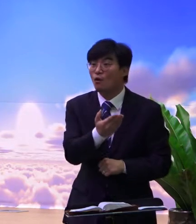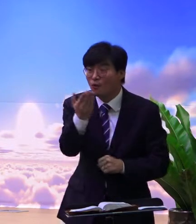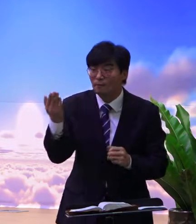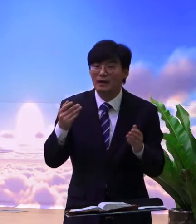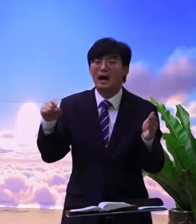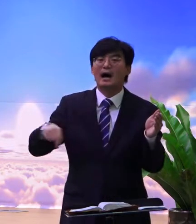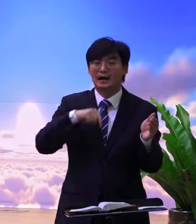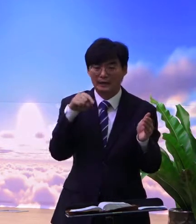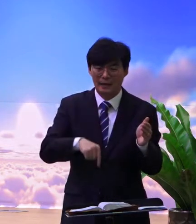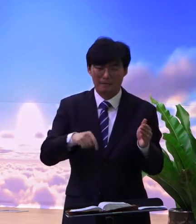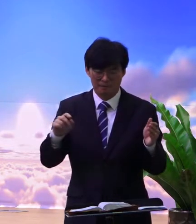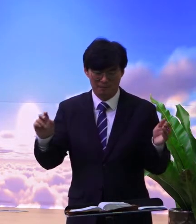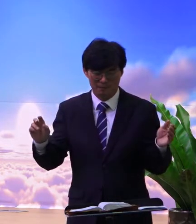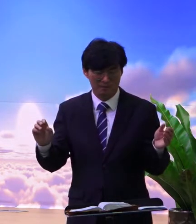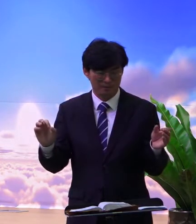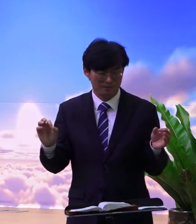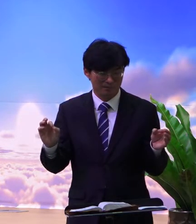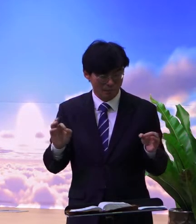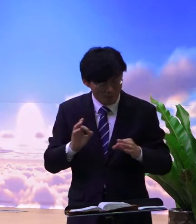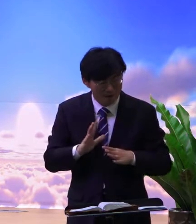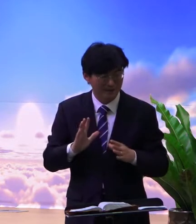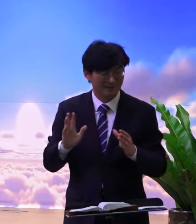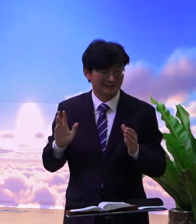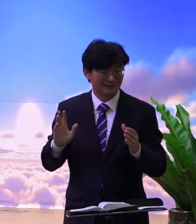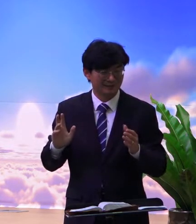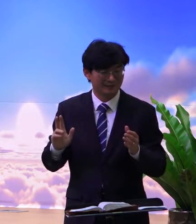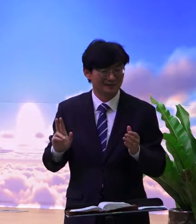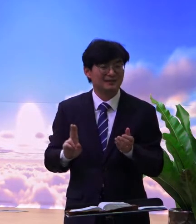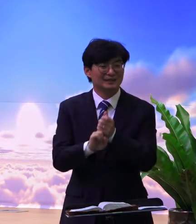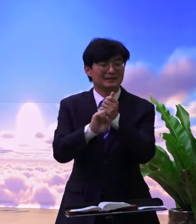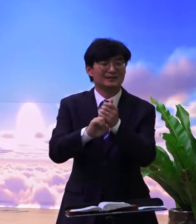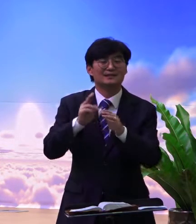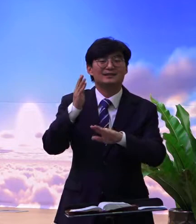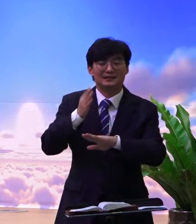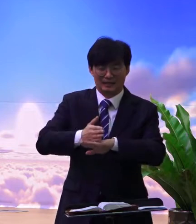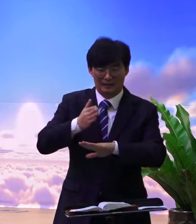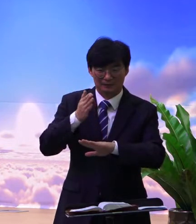안에 놀라운 감사의 기적을 일으켜 주실 것입니다.